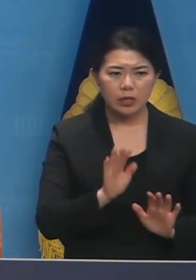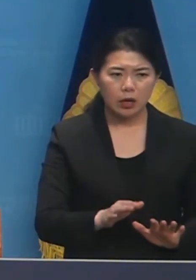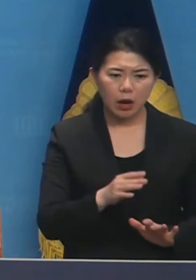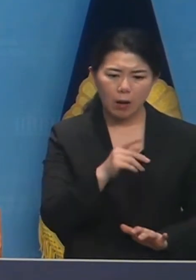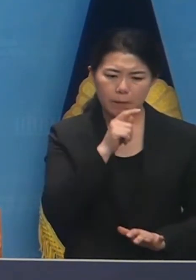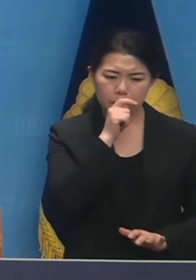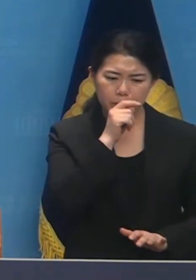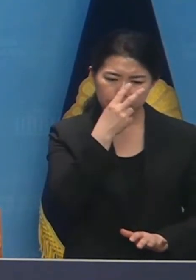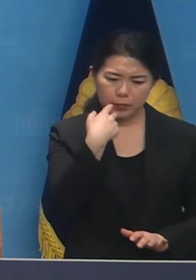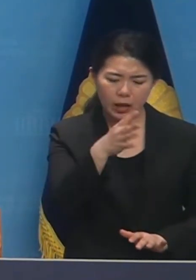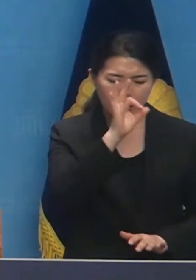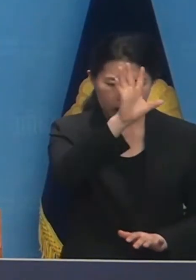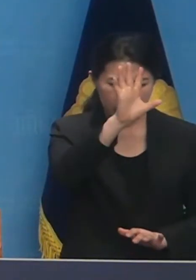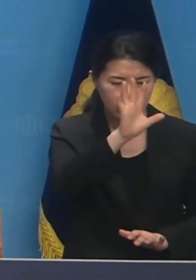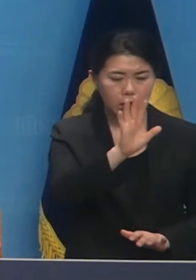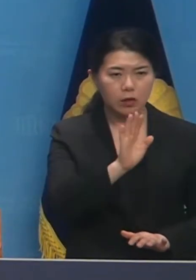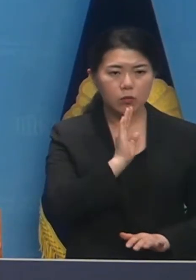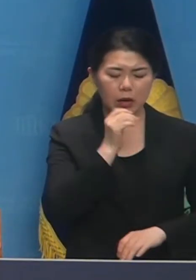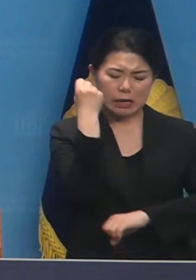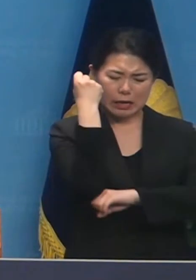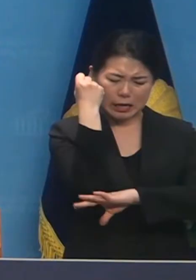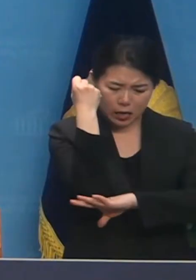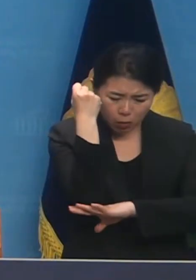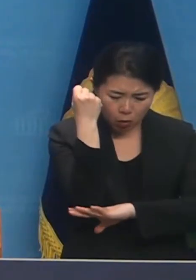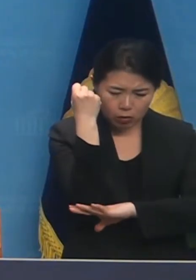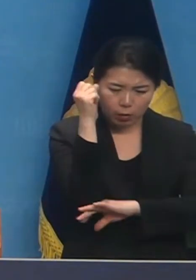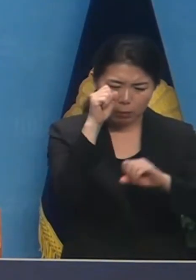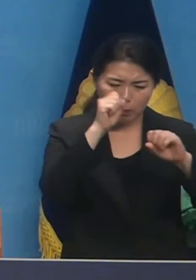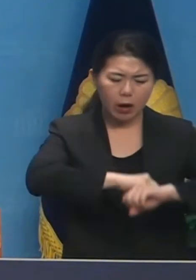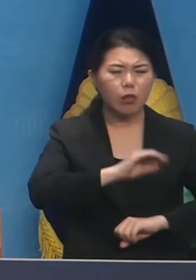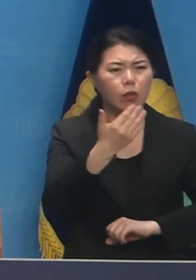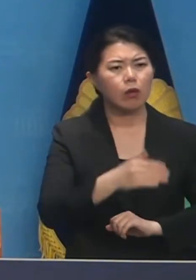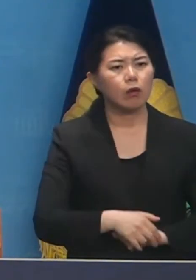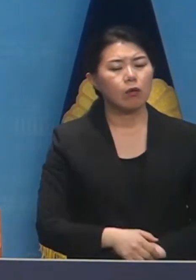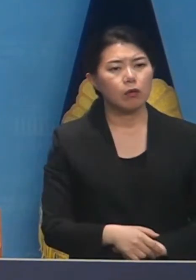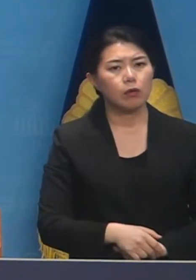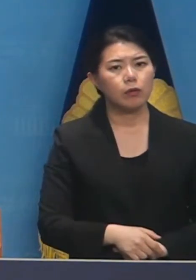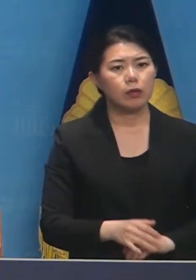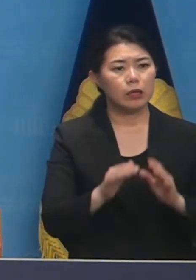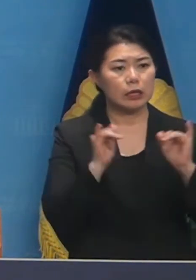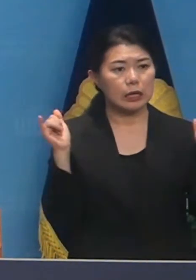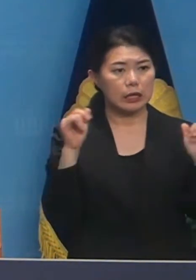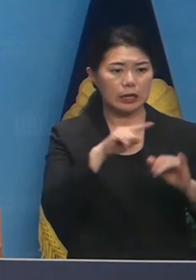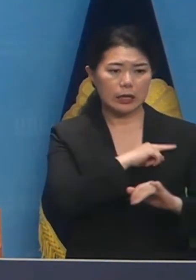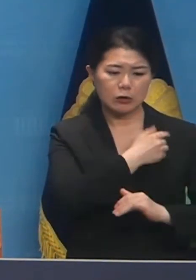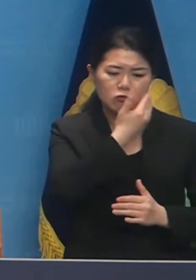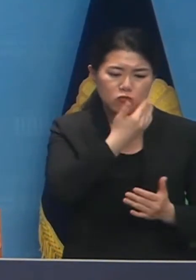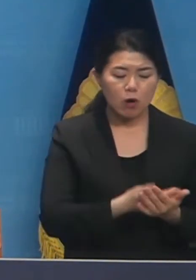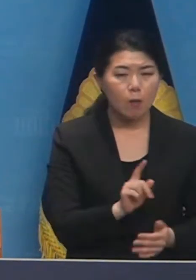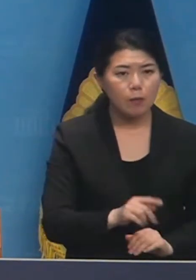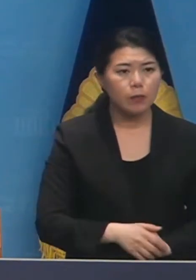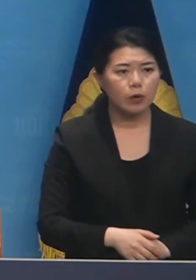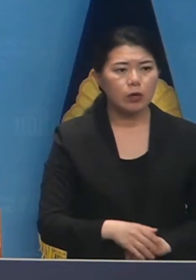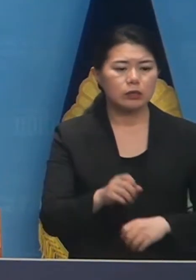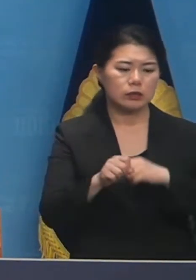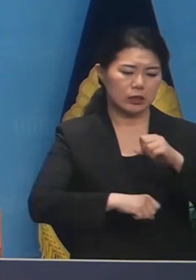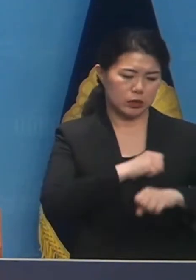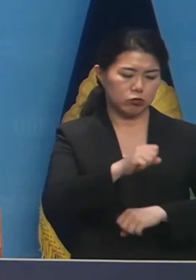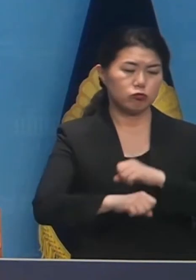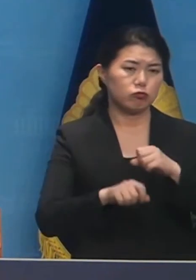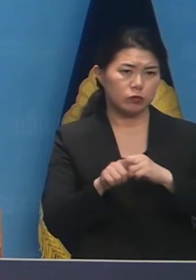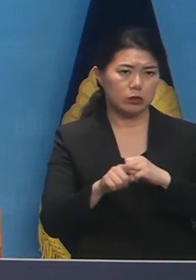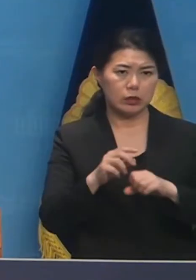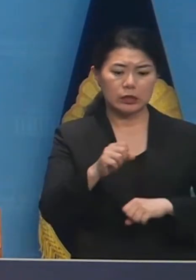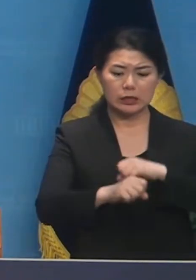수 있는 일이다. 우리의 가장 기본적인 것이 무너진다는 사실입니다. 인간의 가장 고유한 것이 무엇입니까? 바로 자유입니다.